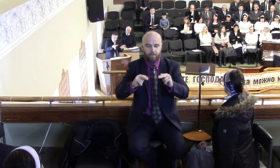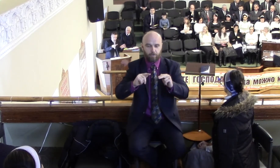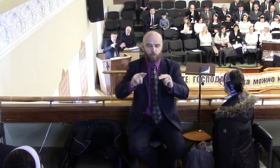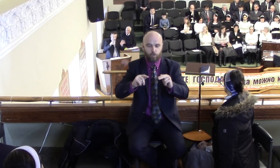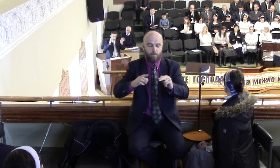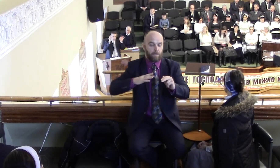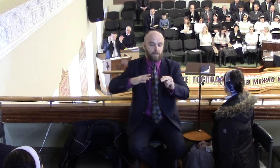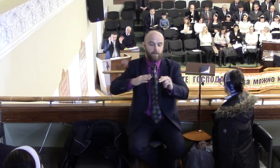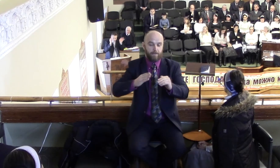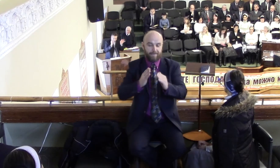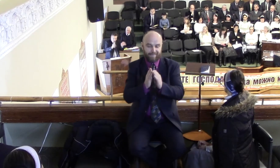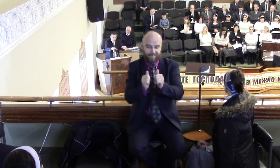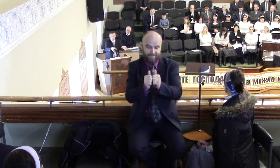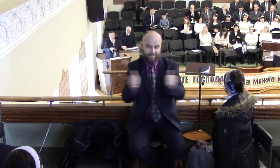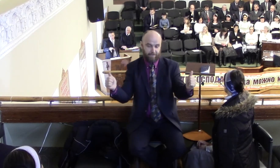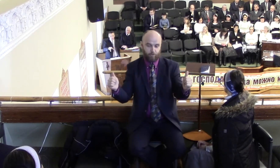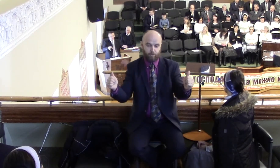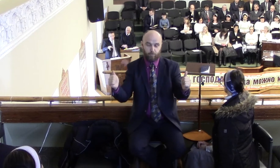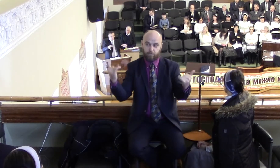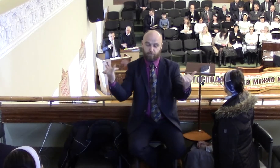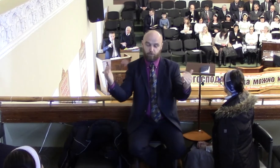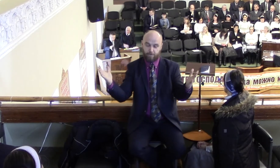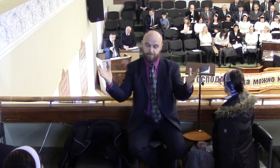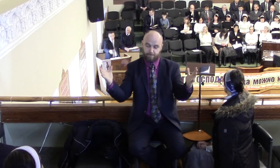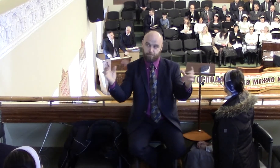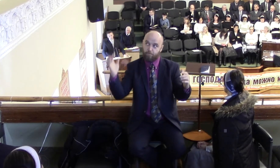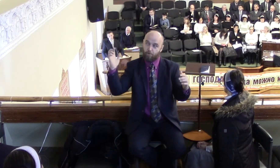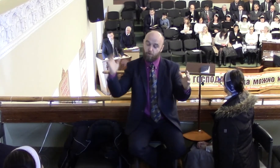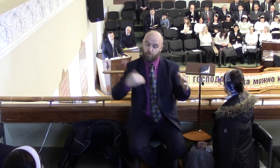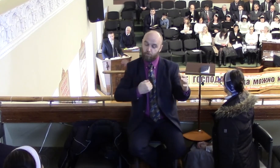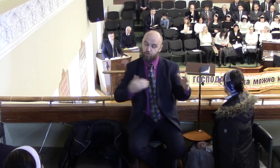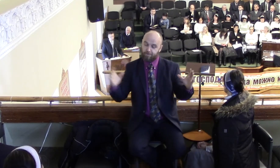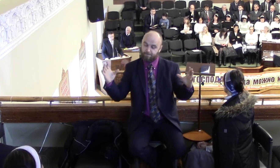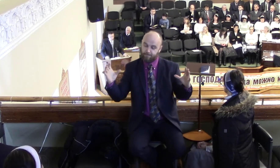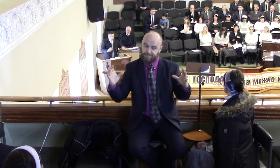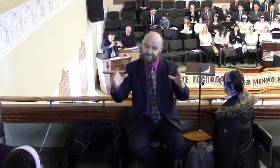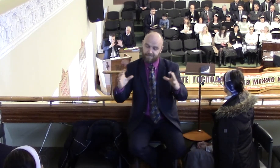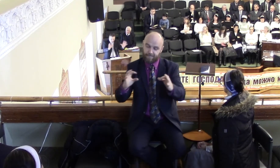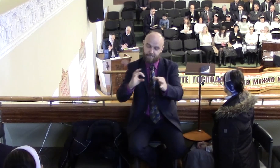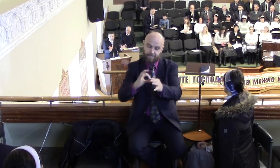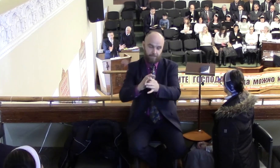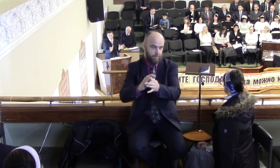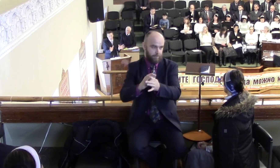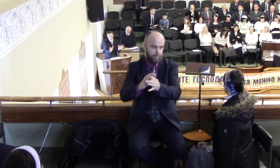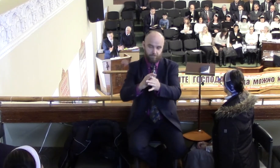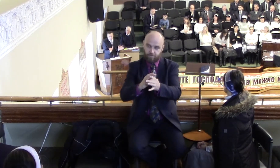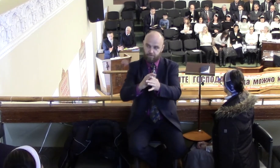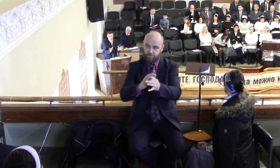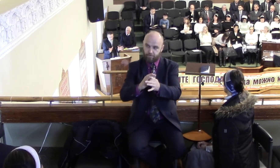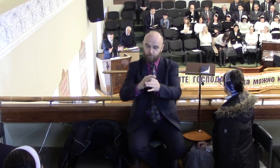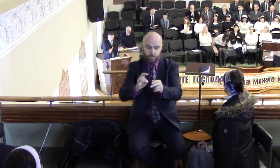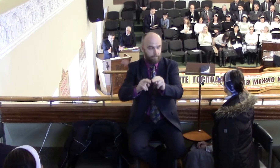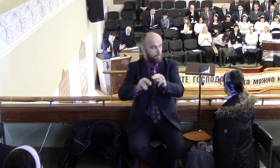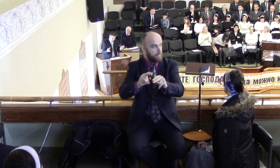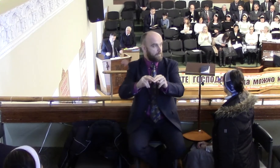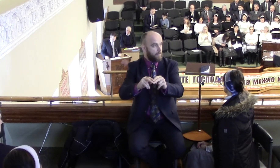Иисус Христос, как источник вечной жизни, Он дает эту жизнь вечную. Он восстанавливает эту